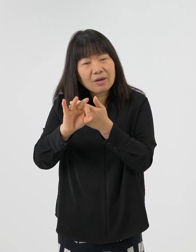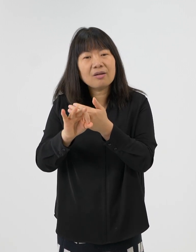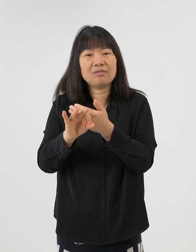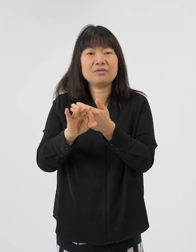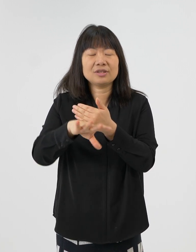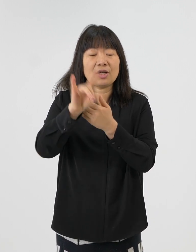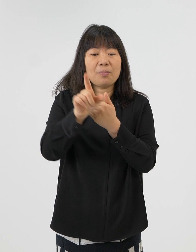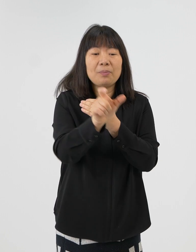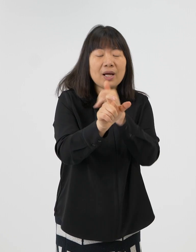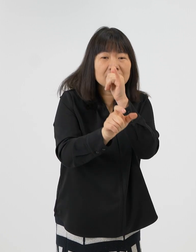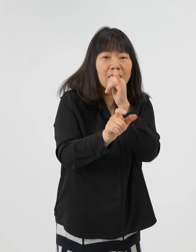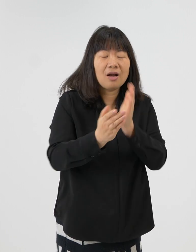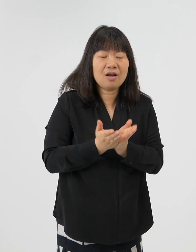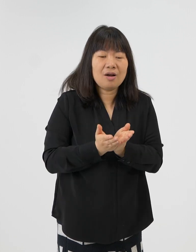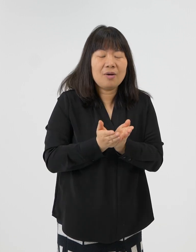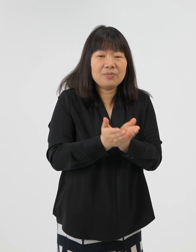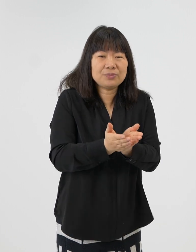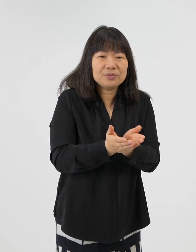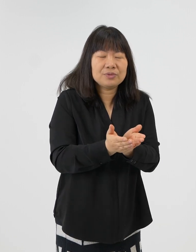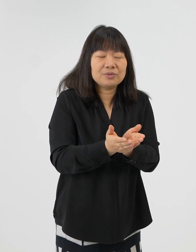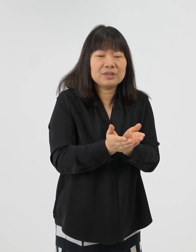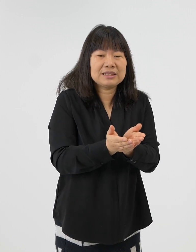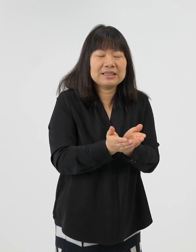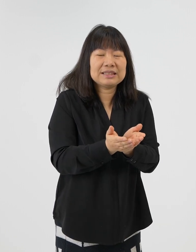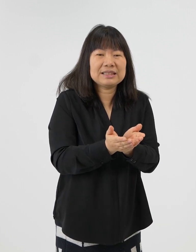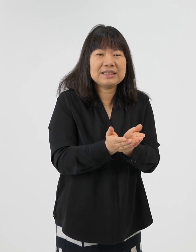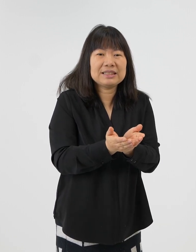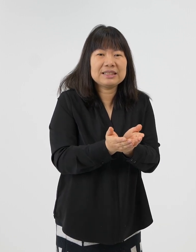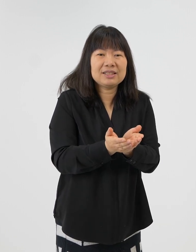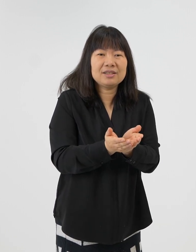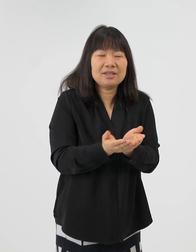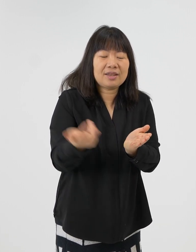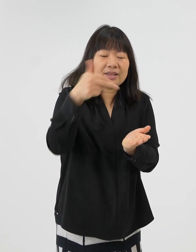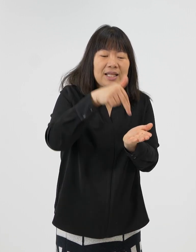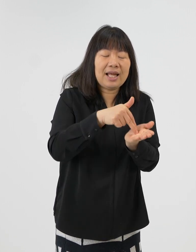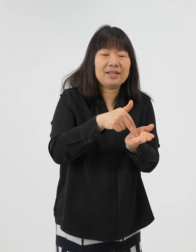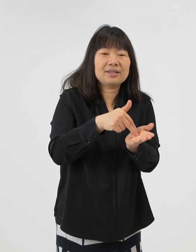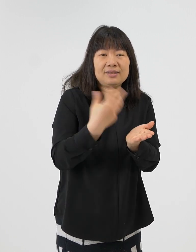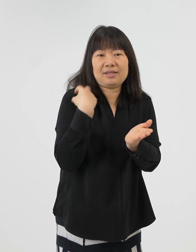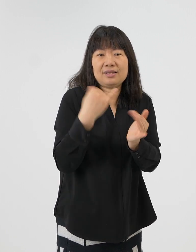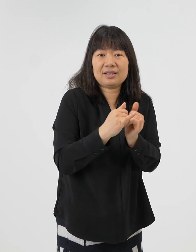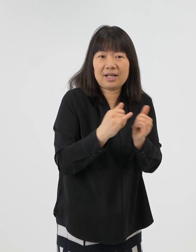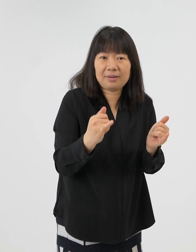항해사가 경랑이 있는 바다를 마침내 건네요.